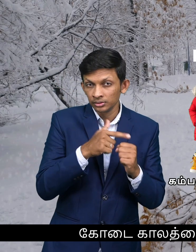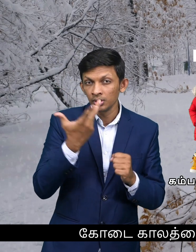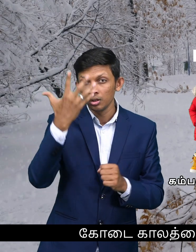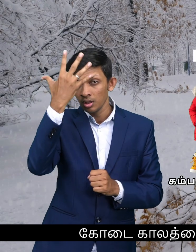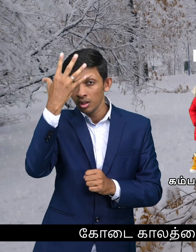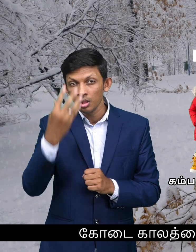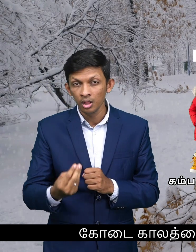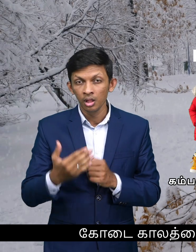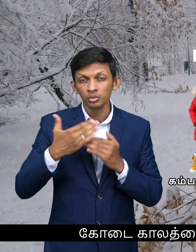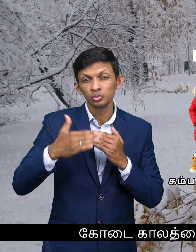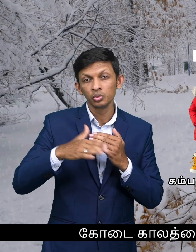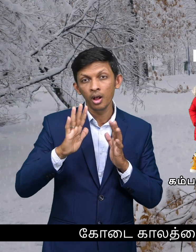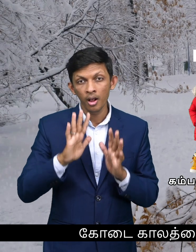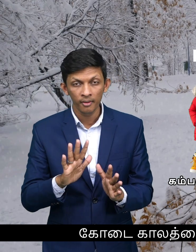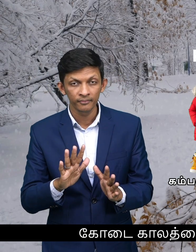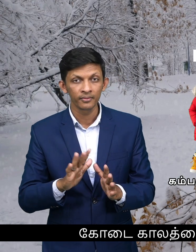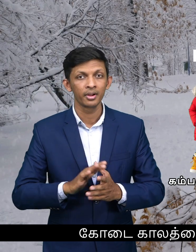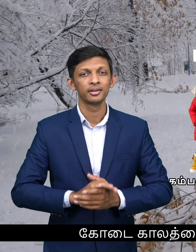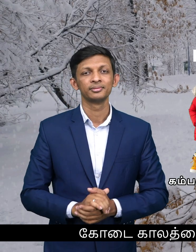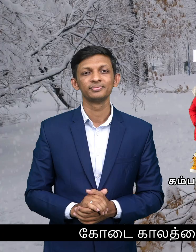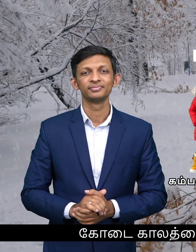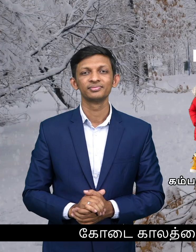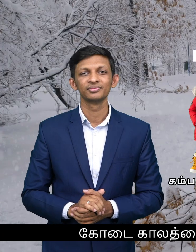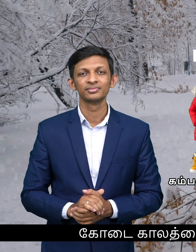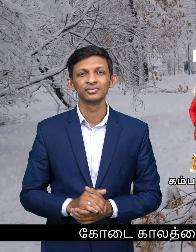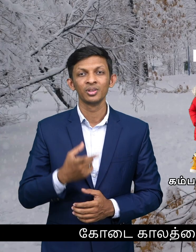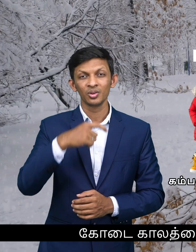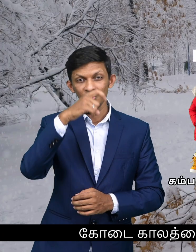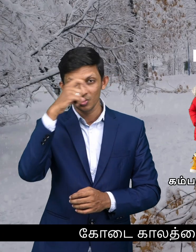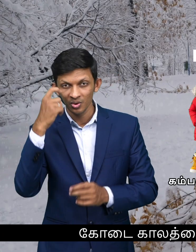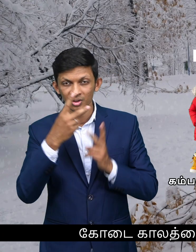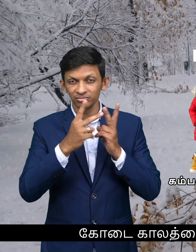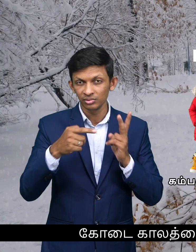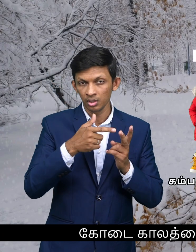குளிர்காலத்தில் கோடை காலத்தை விட இரவுகள் நீளமாக இருக்கும்.